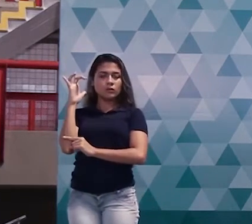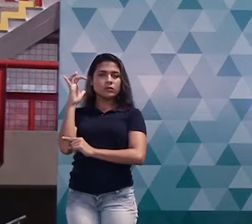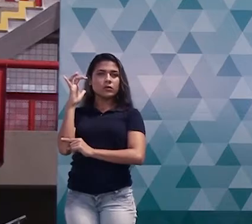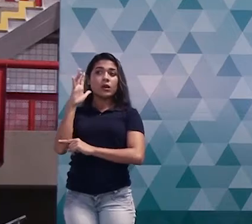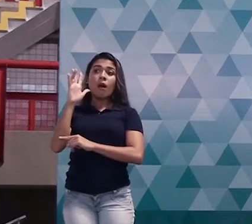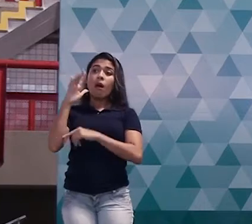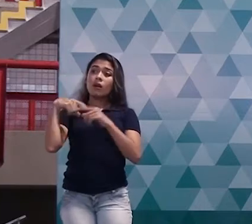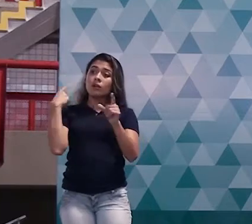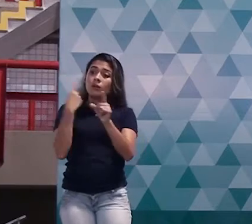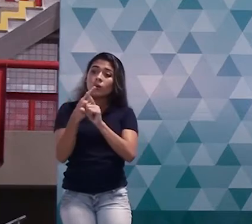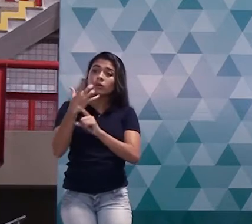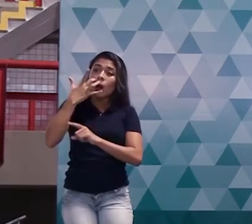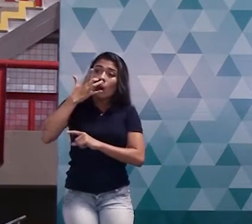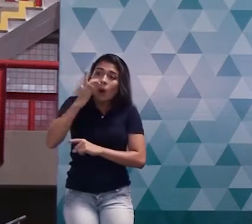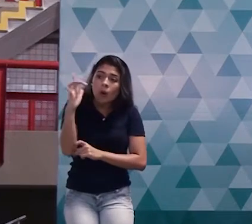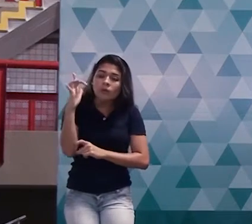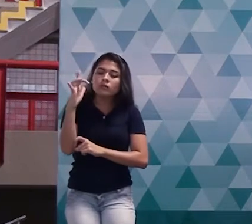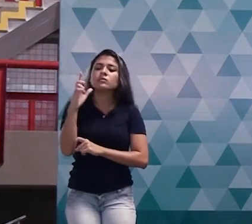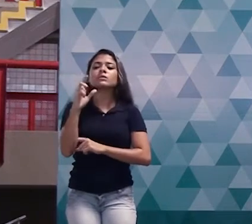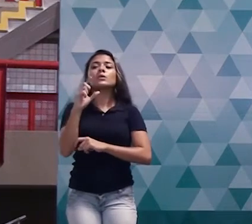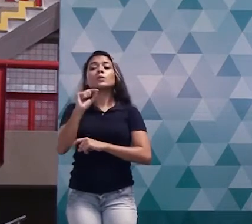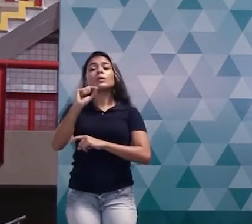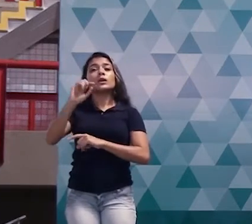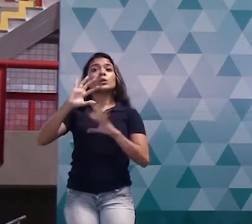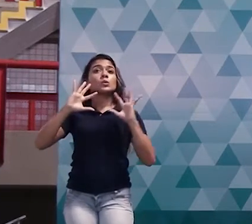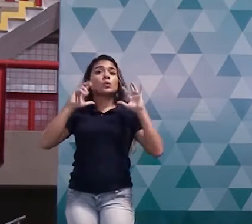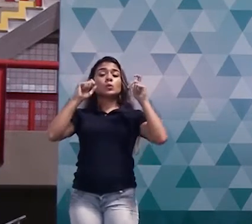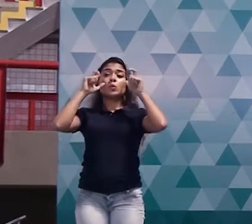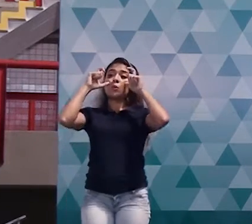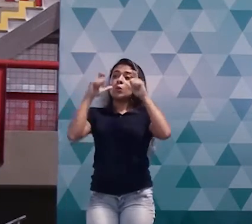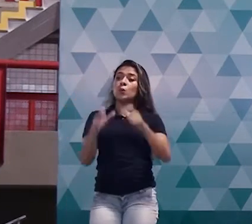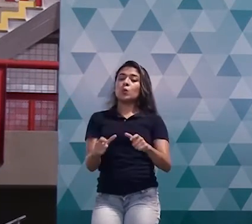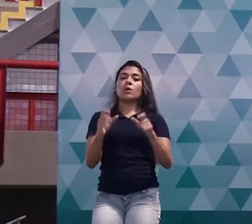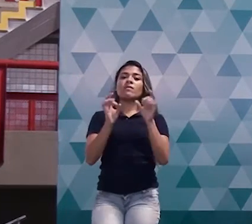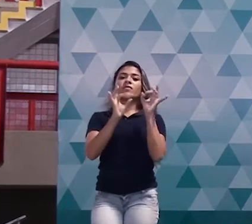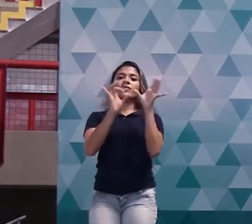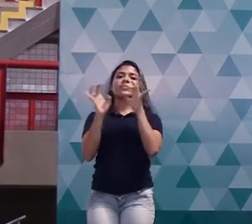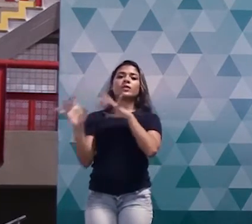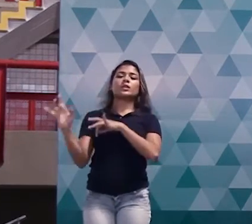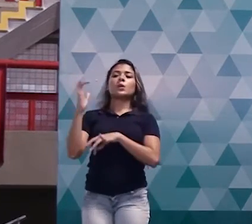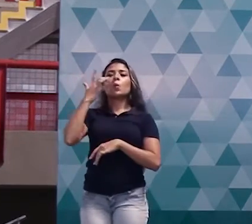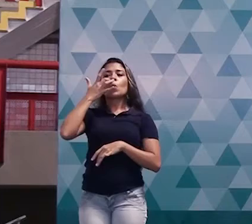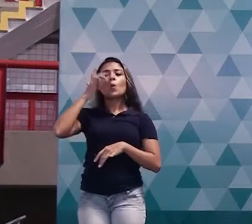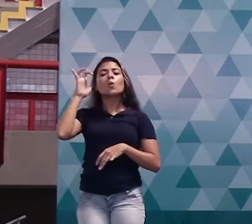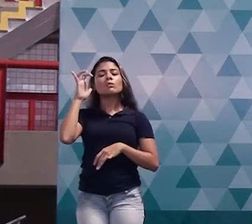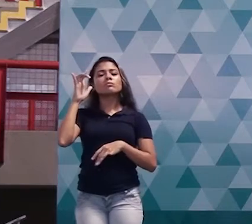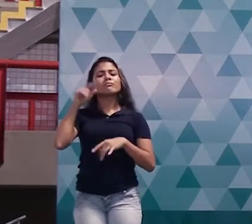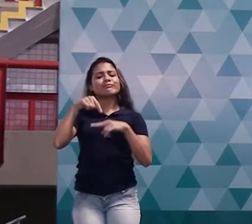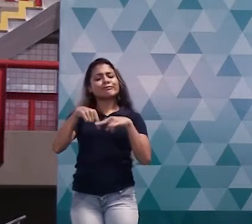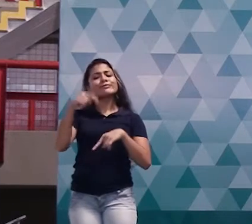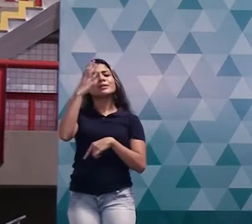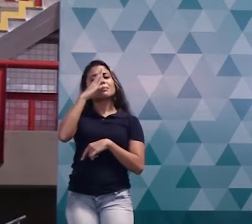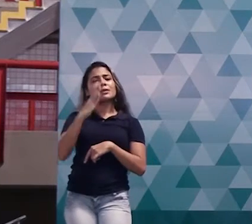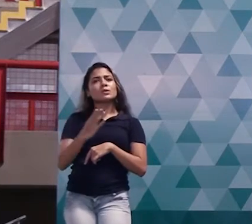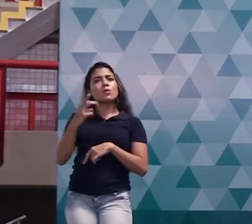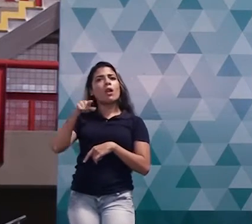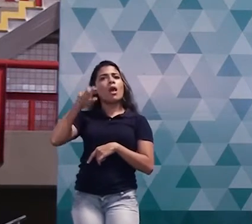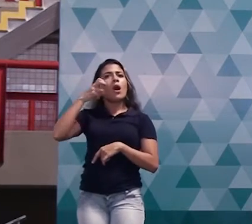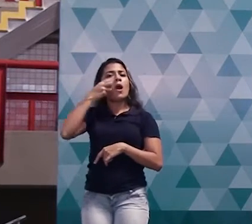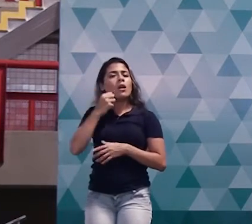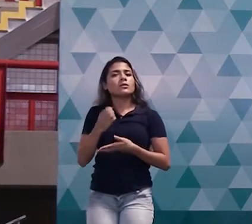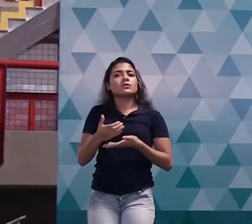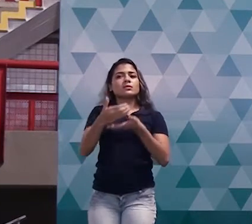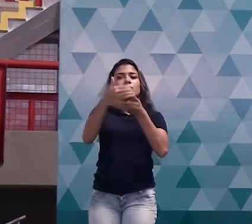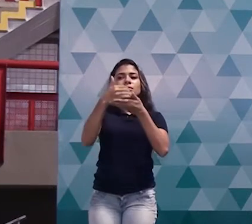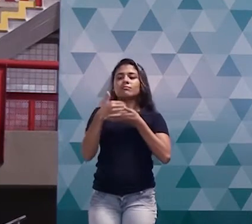econômico, a mineração. Ora, mas infelizmente todo o nosso ouro não serviu para a gente também. Porque Portugal